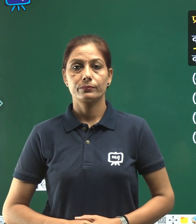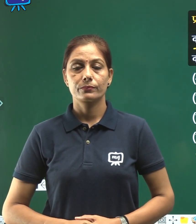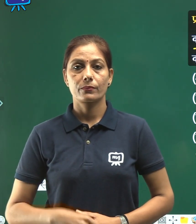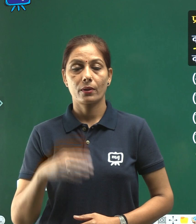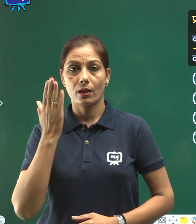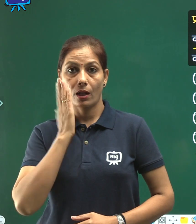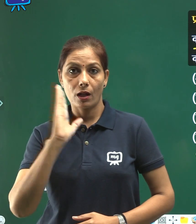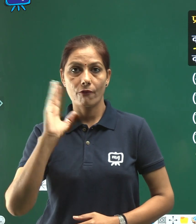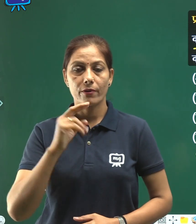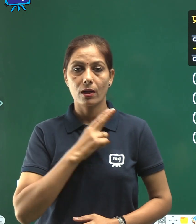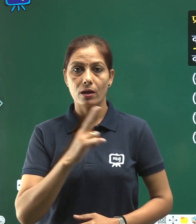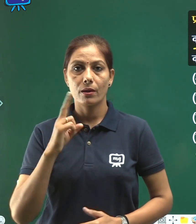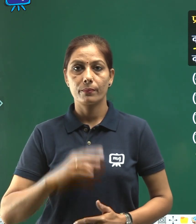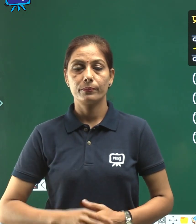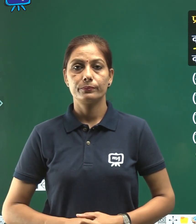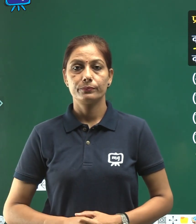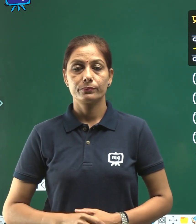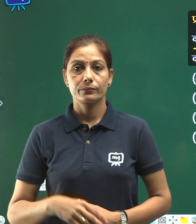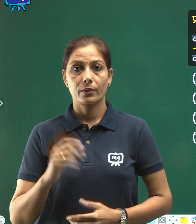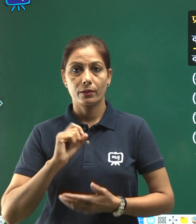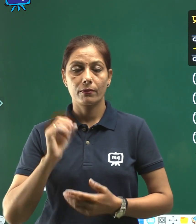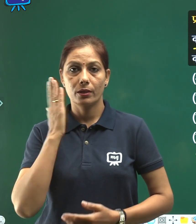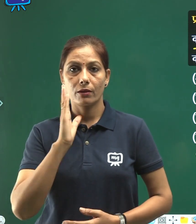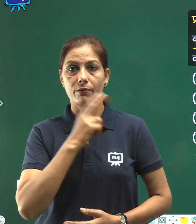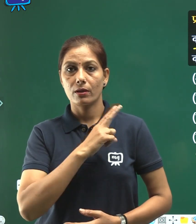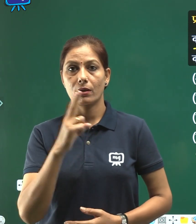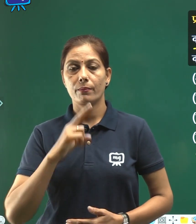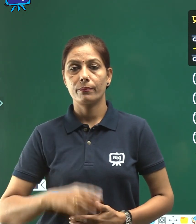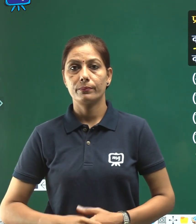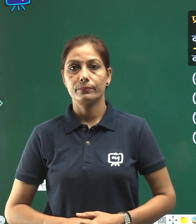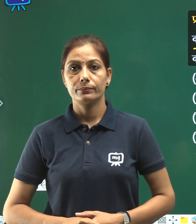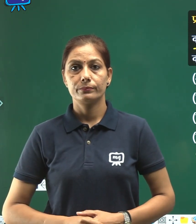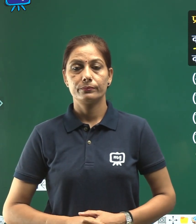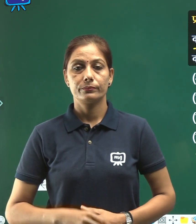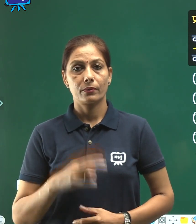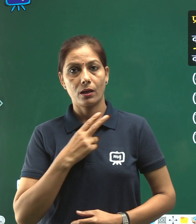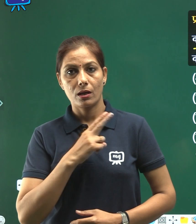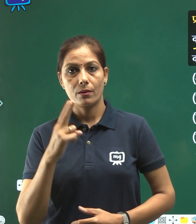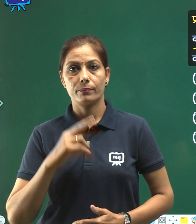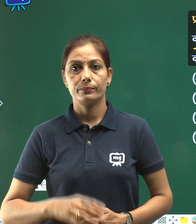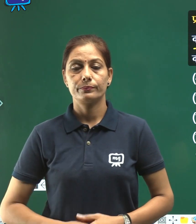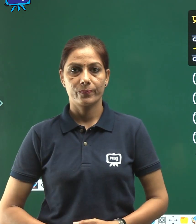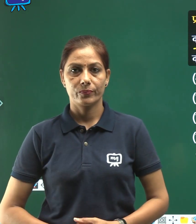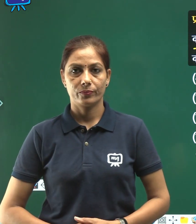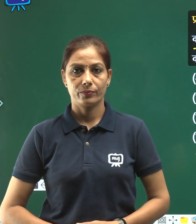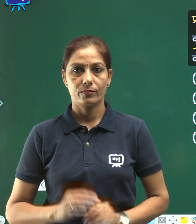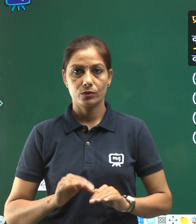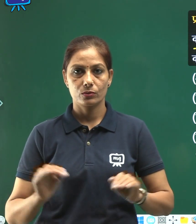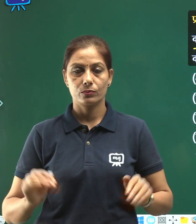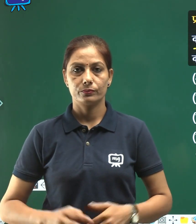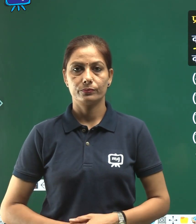दूसरा कोई दूसरा नहीं, तीसरा हम तुम, चौथा इन दिनों।